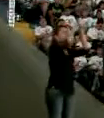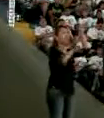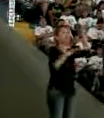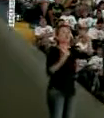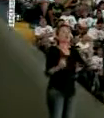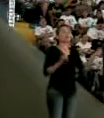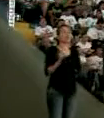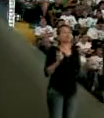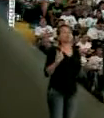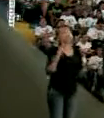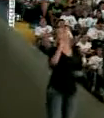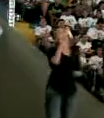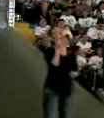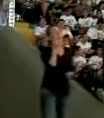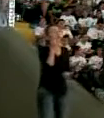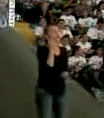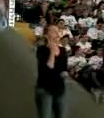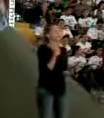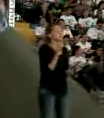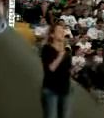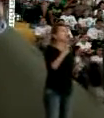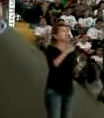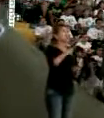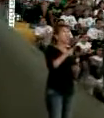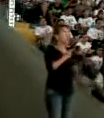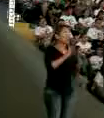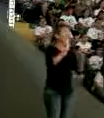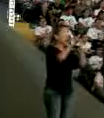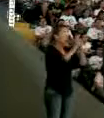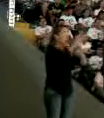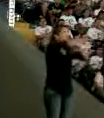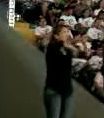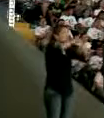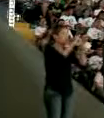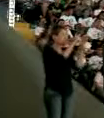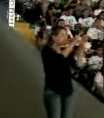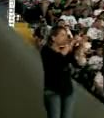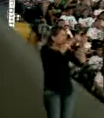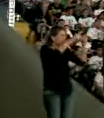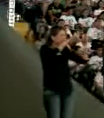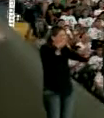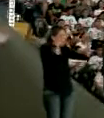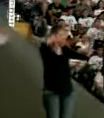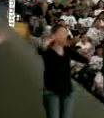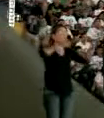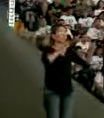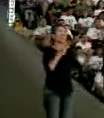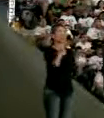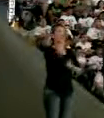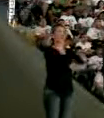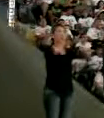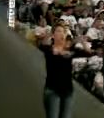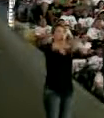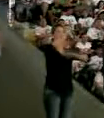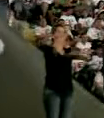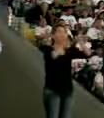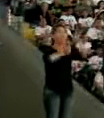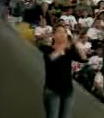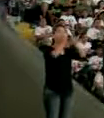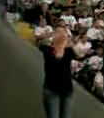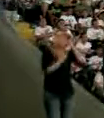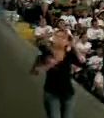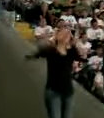grandes capitanias que prosperaram, Pernambuco e São Vicente, já houve aí uma discrepância em relação às demais,